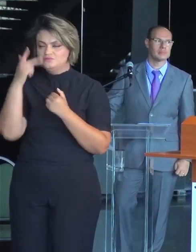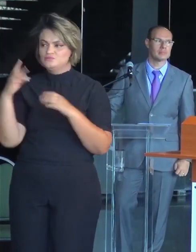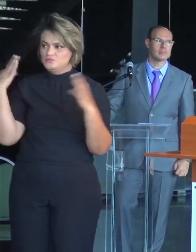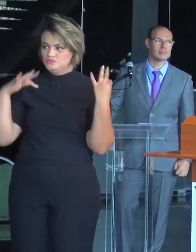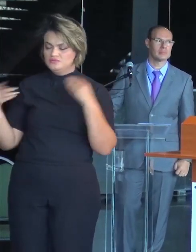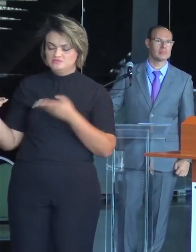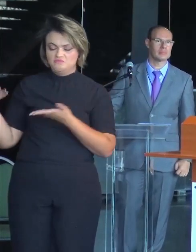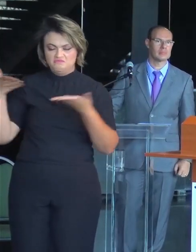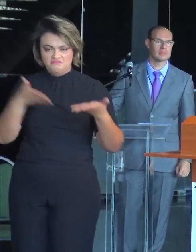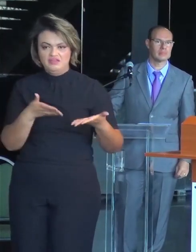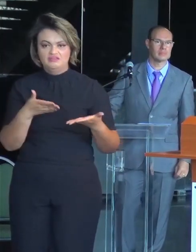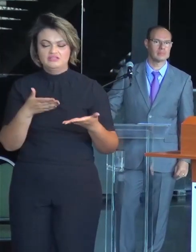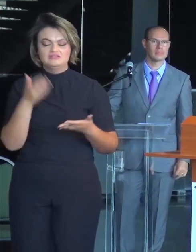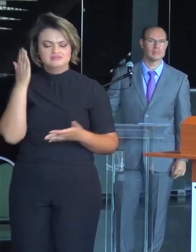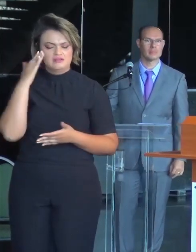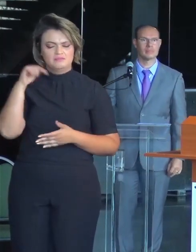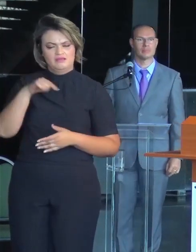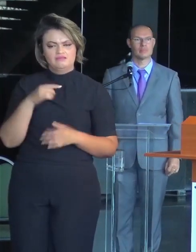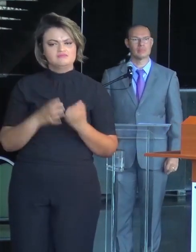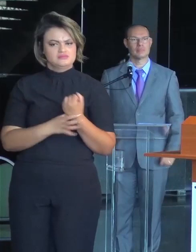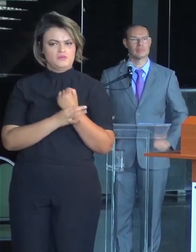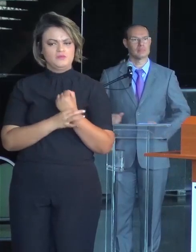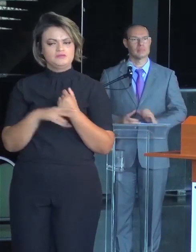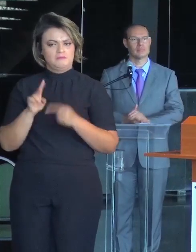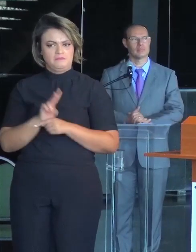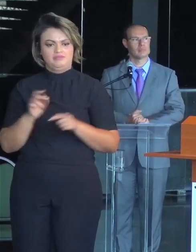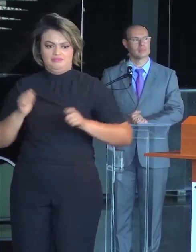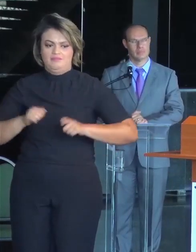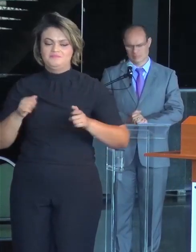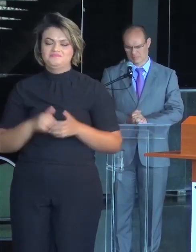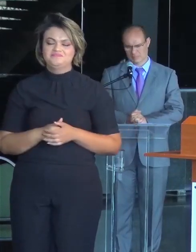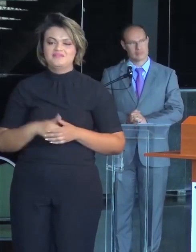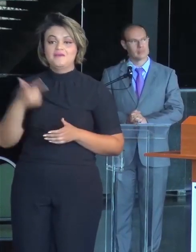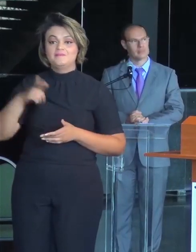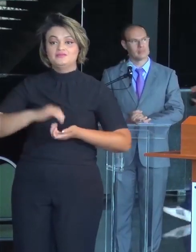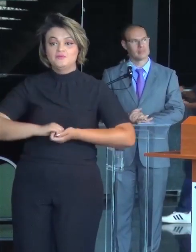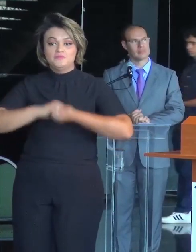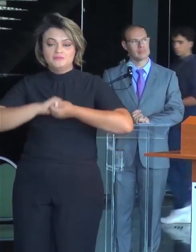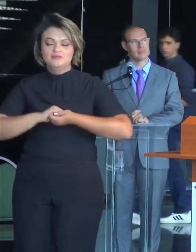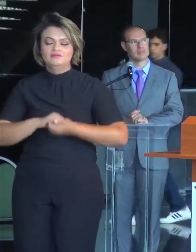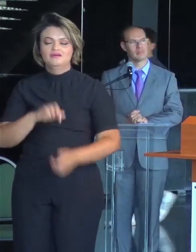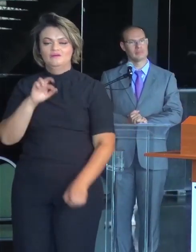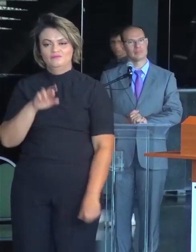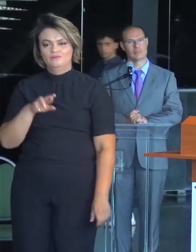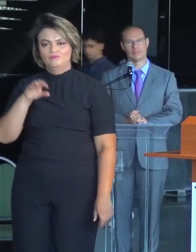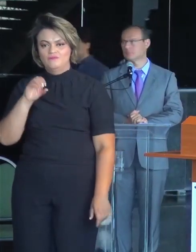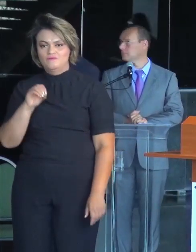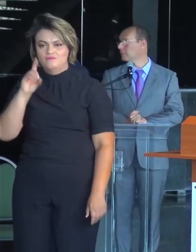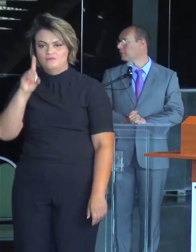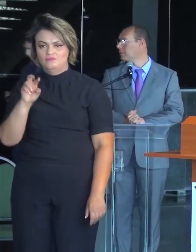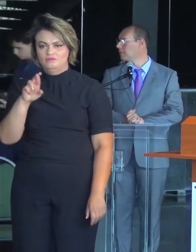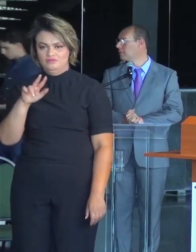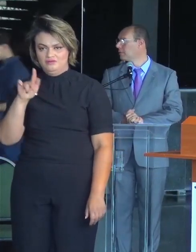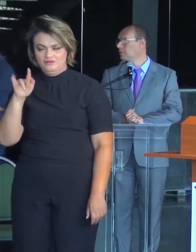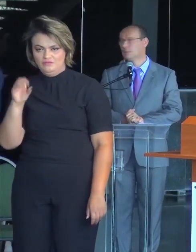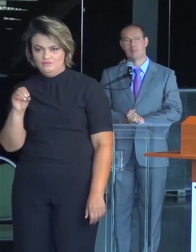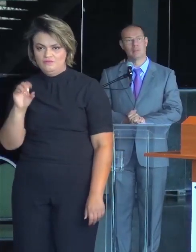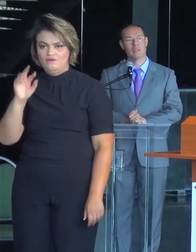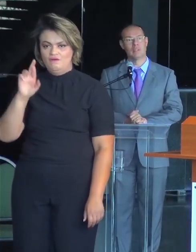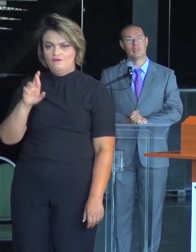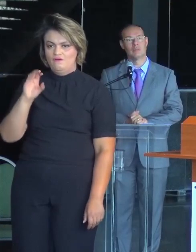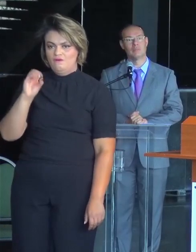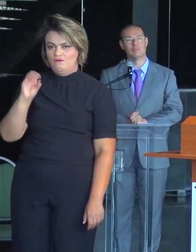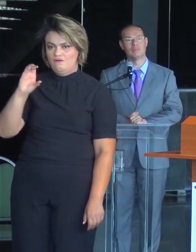turistas. Cumprimento aqui o Rodrigo Roca, secretário nacional do Consumidor do Ministério da Justiça e Segurança